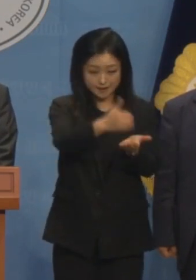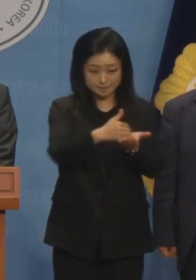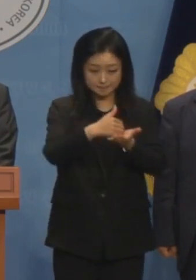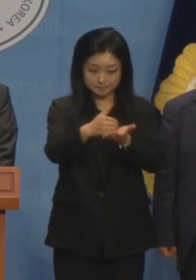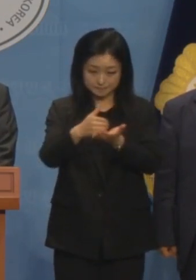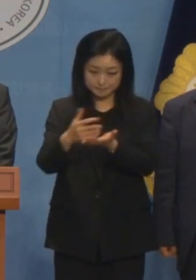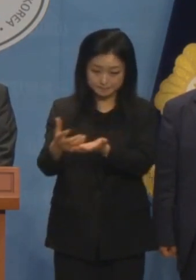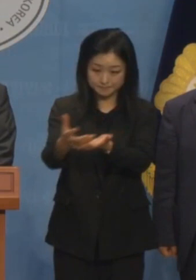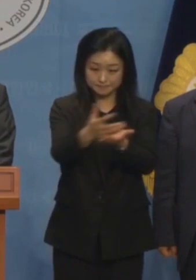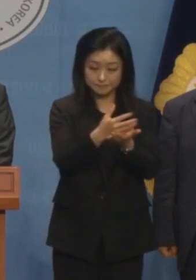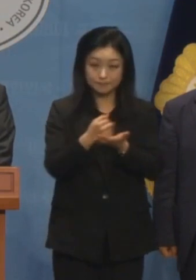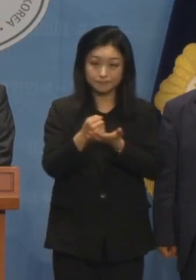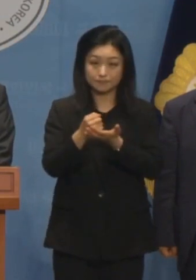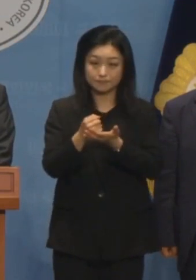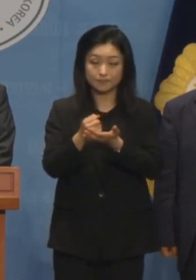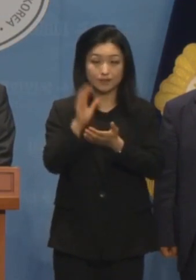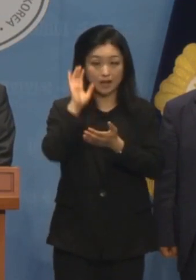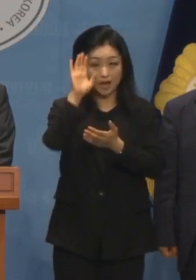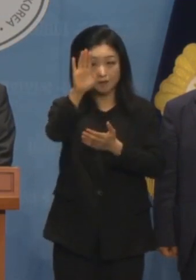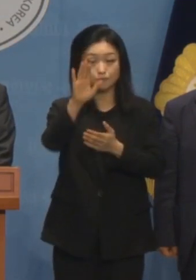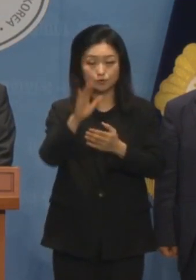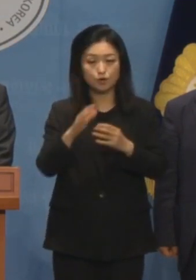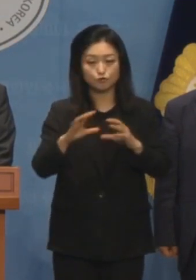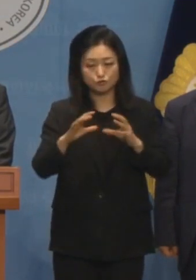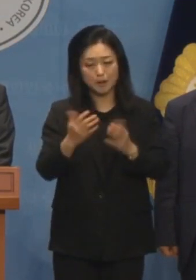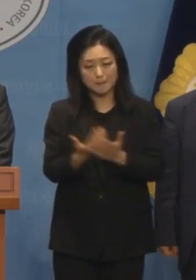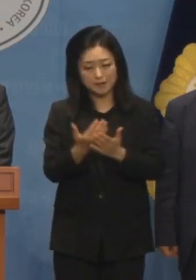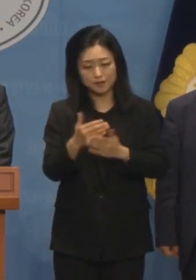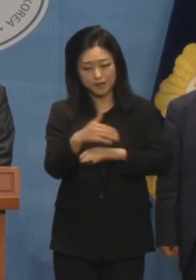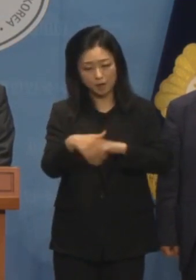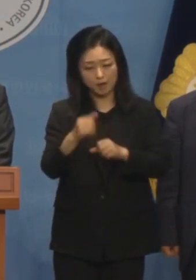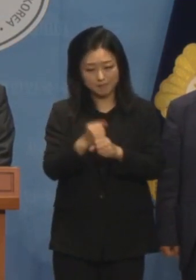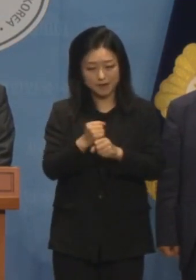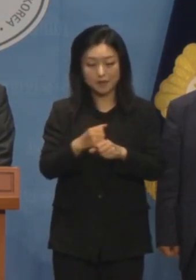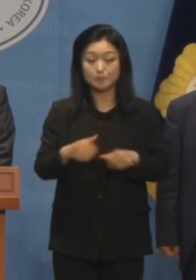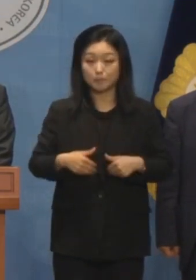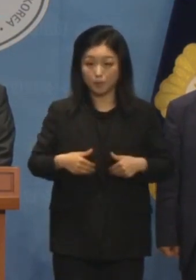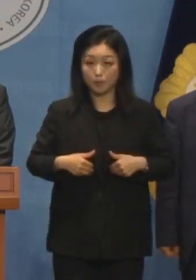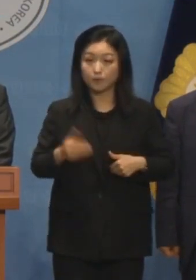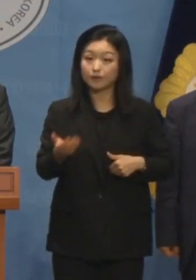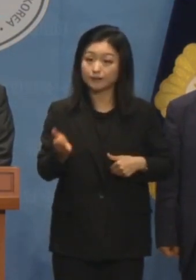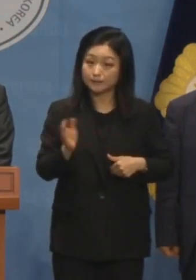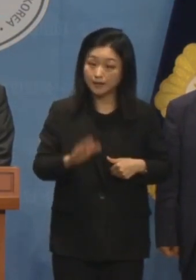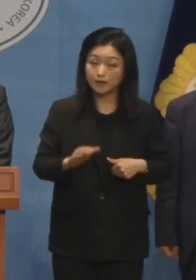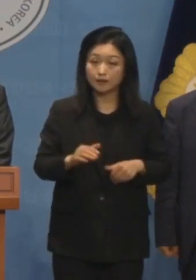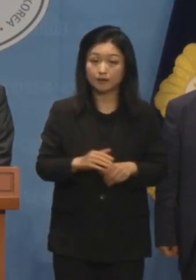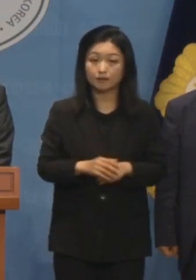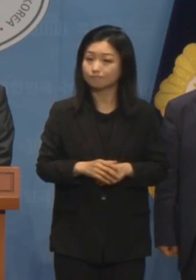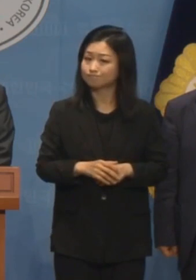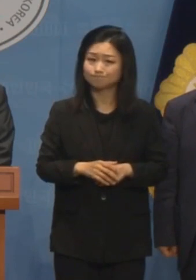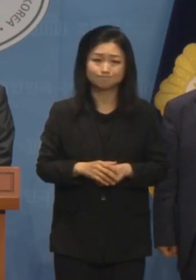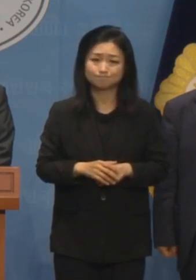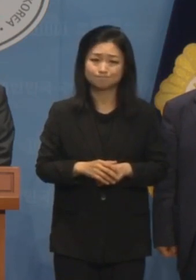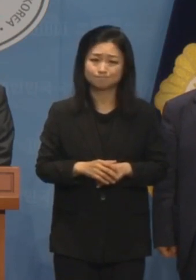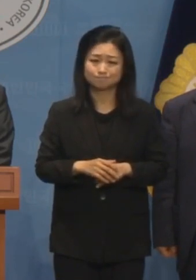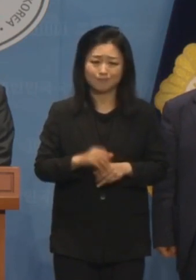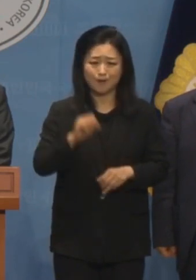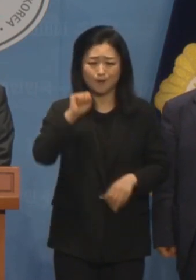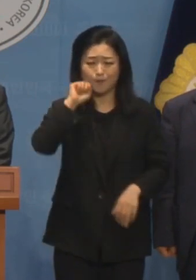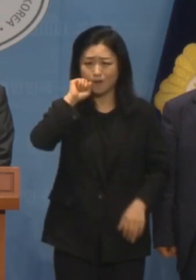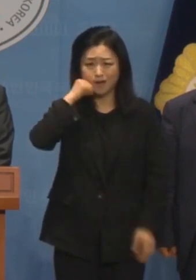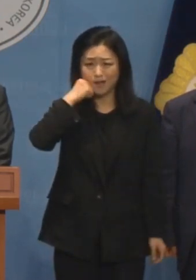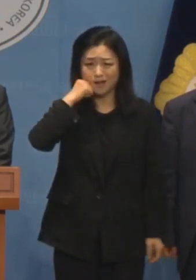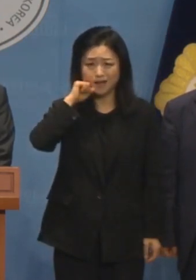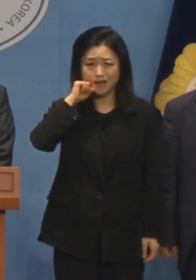수렴하여 중장기 국가교육 발전 계획을 수립하도록 되어 있음에도 불구하고 전혀 그렇게 되지 못하고